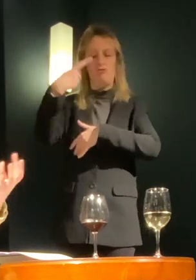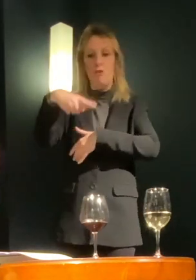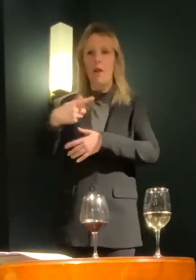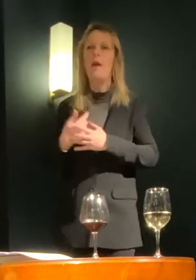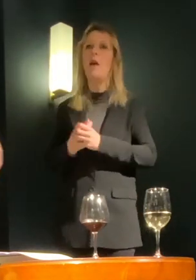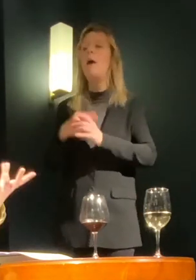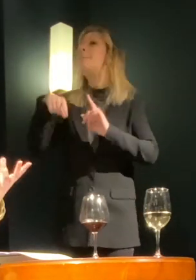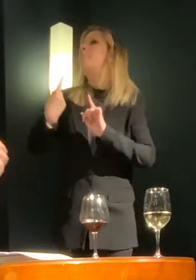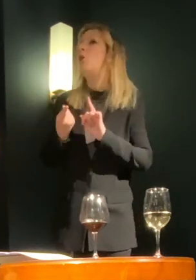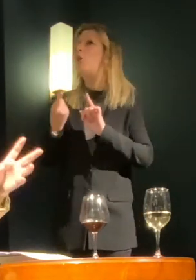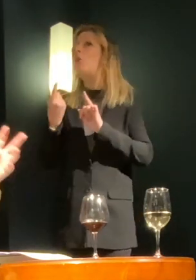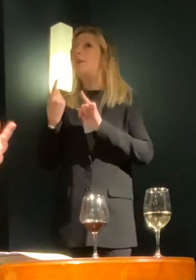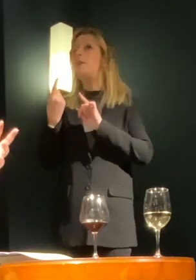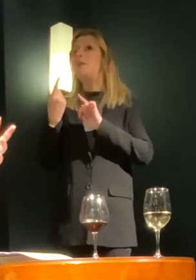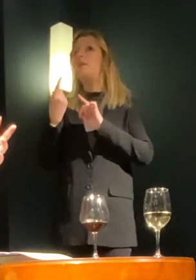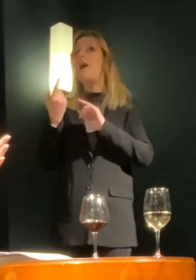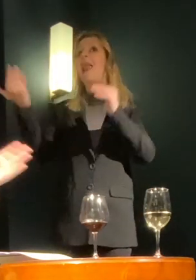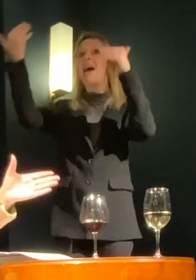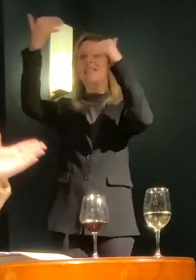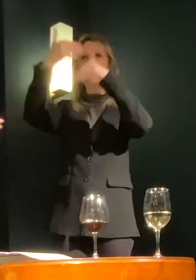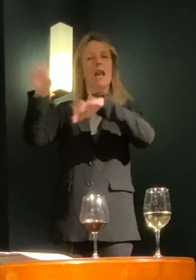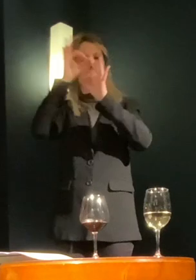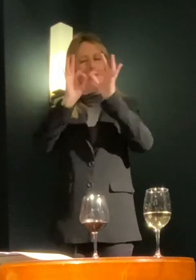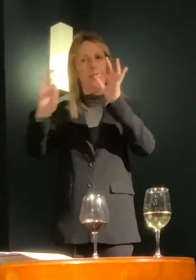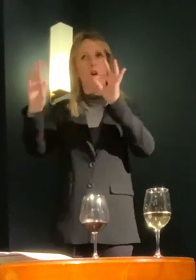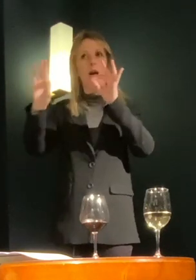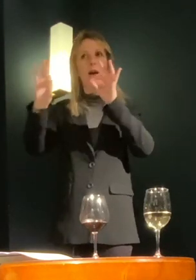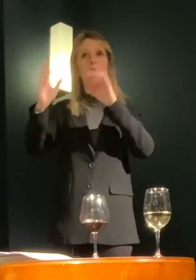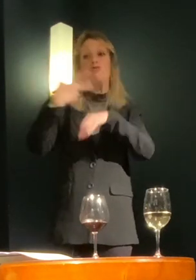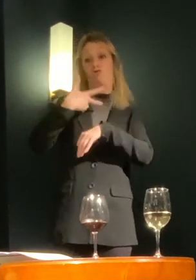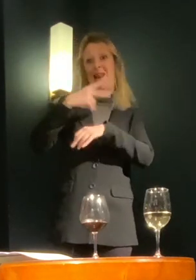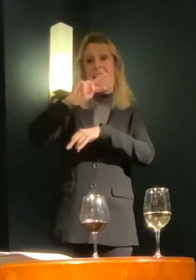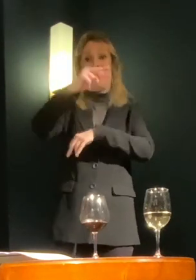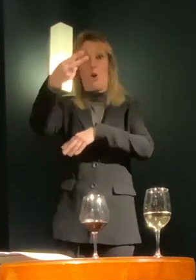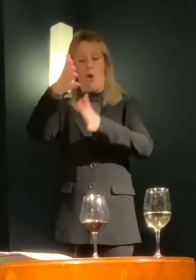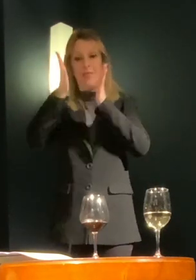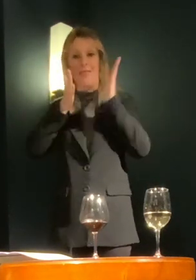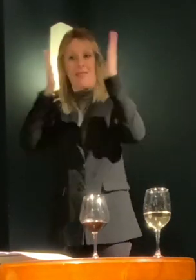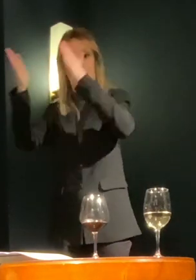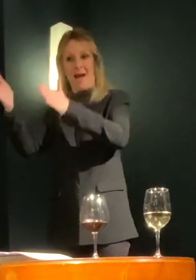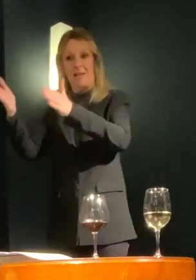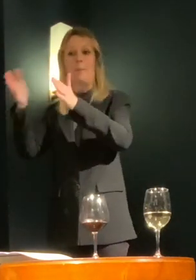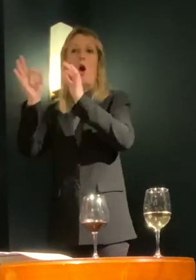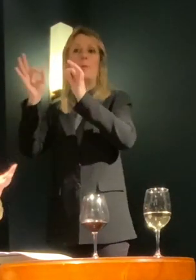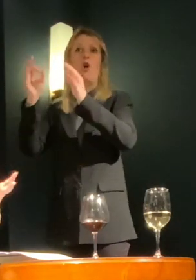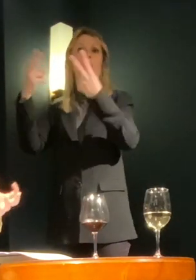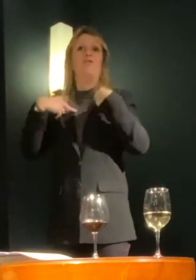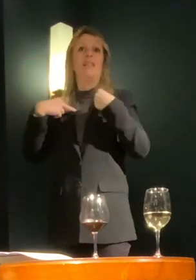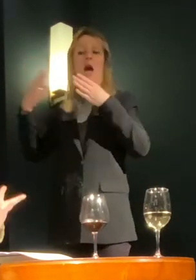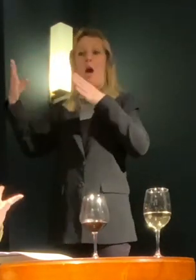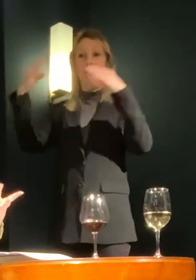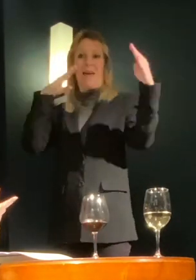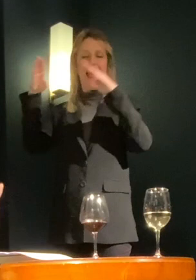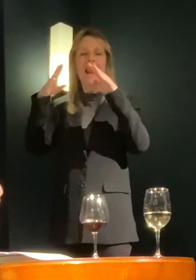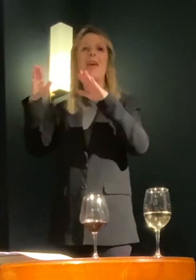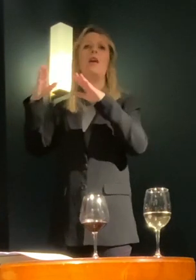certo punto, dopo quella sera particolare, qui c'è la seconda parte, no? La seconda vita in parallelo, arrivano nuove persone,